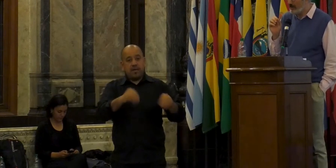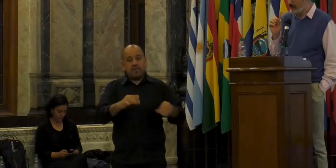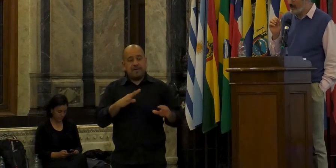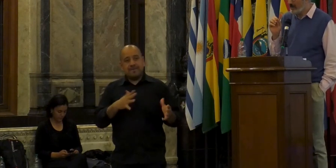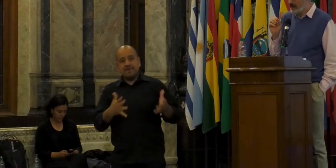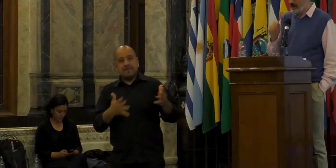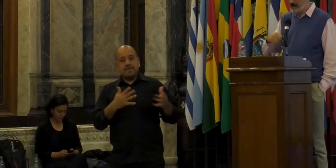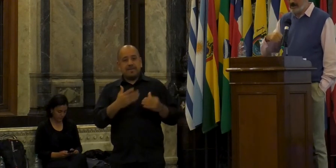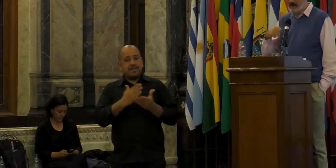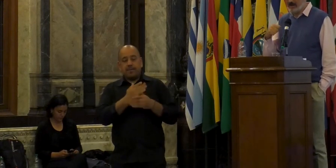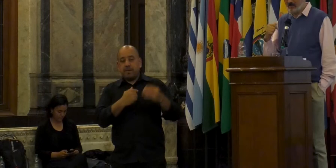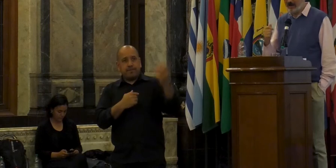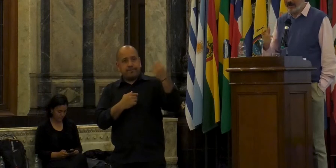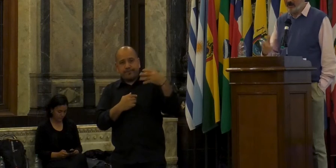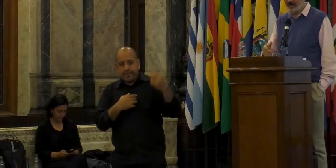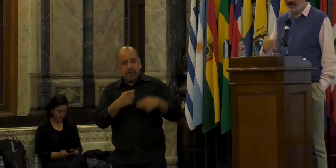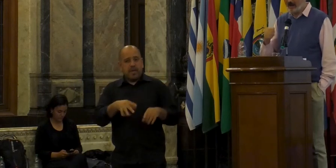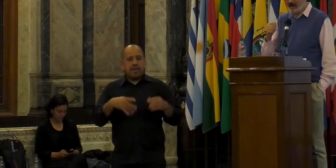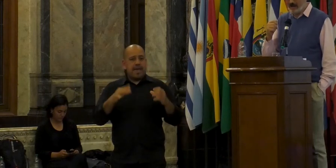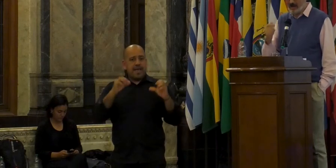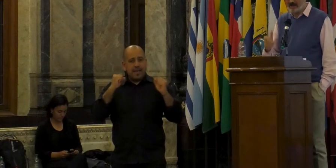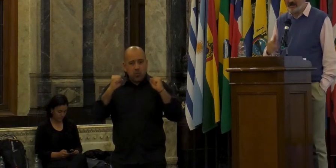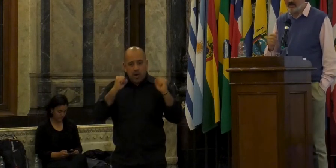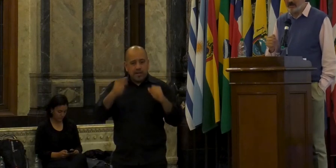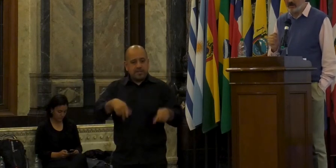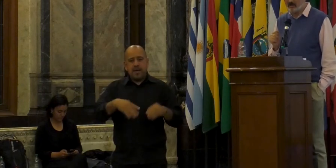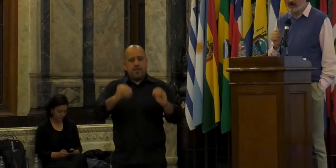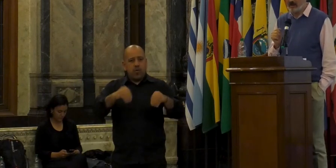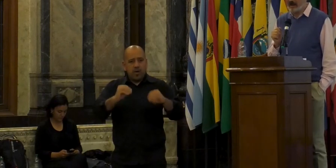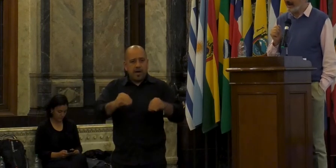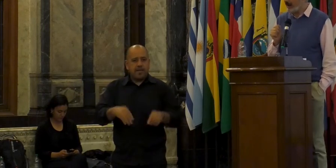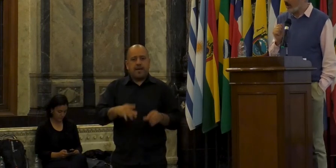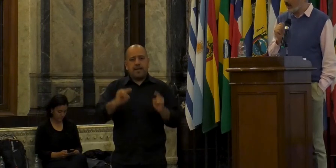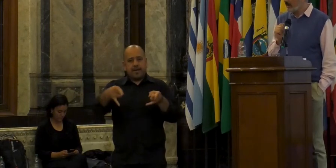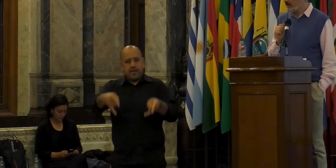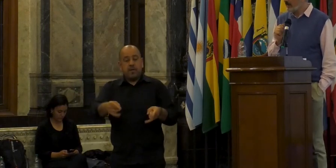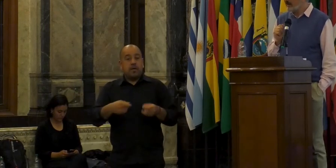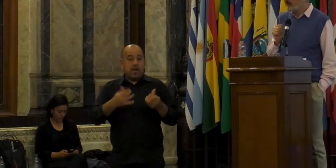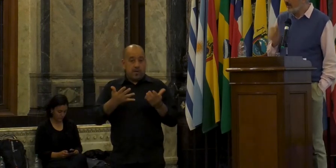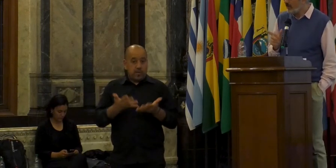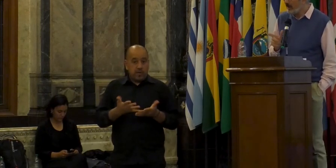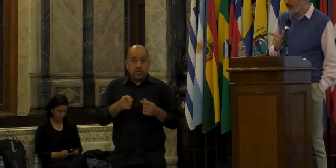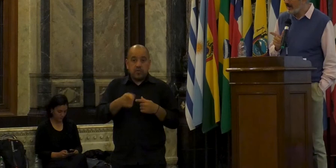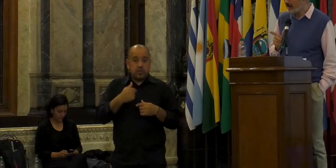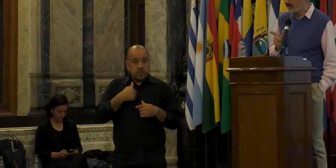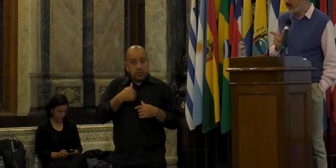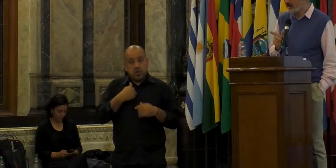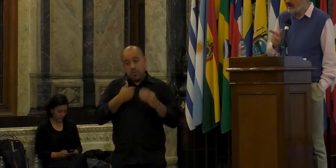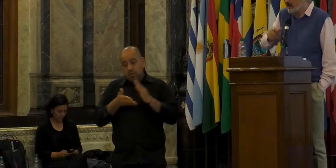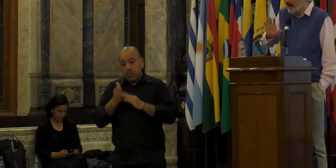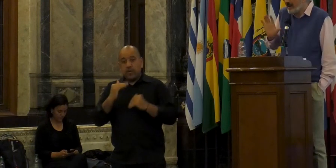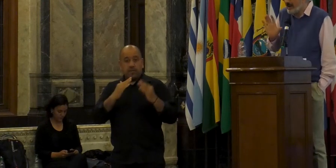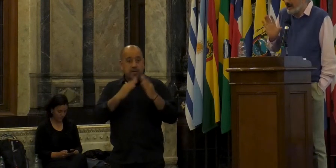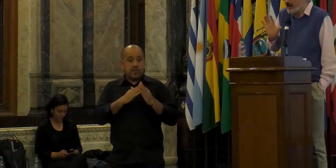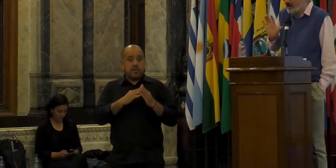regaño. Que si vas a mojar la cama, que si esto, que si lo otro. Y dice, ahora yo me voy de mi casa. Y